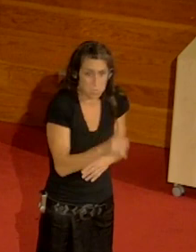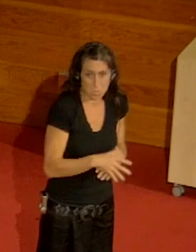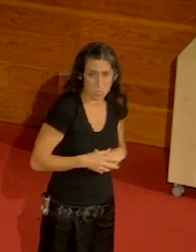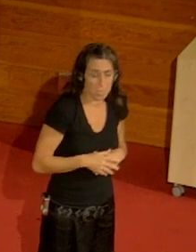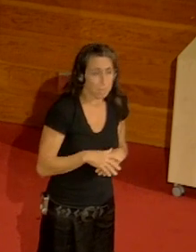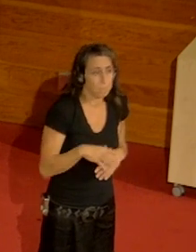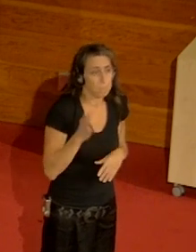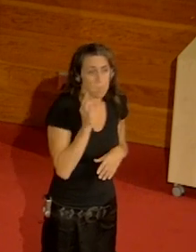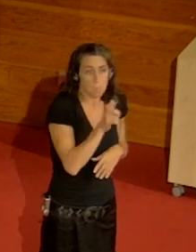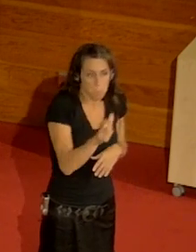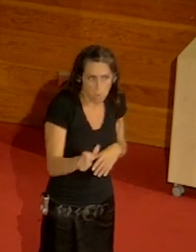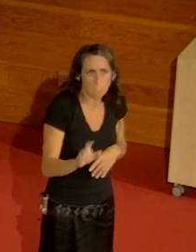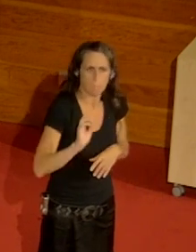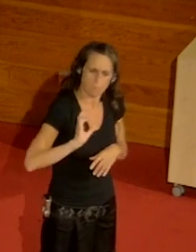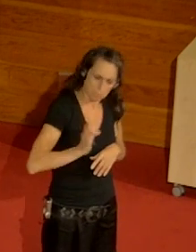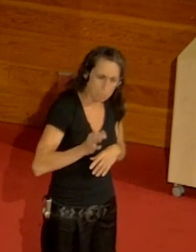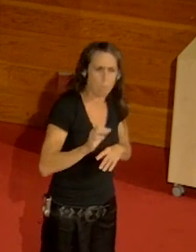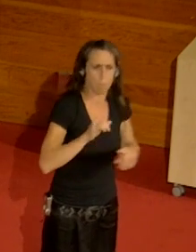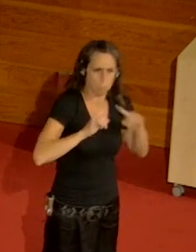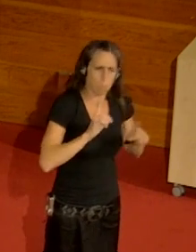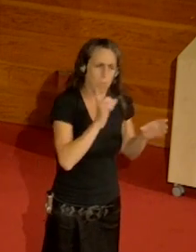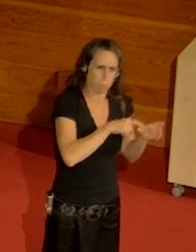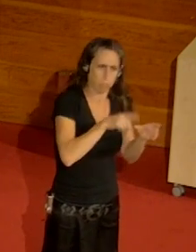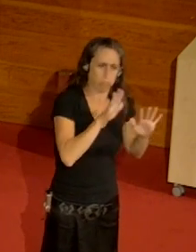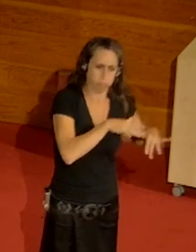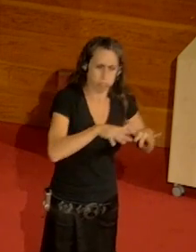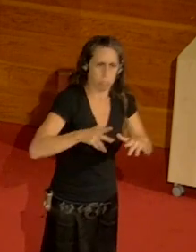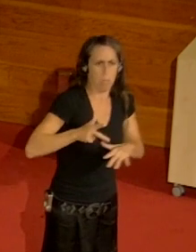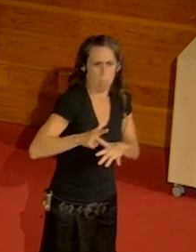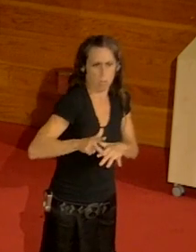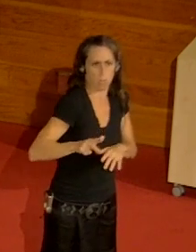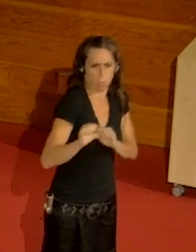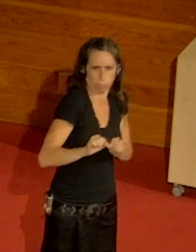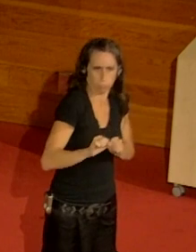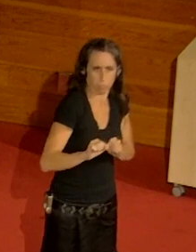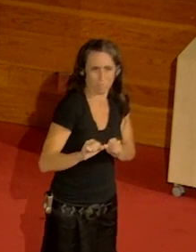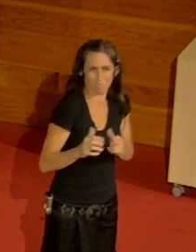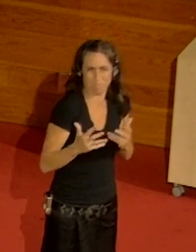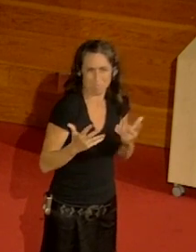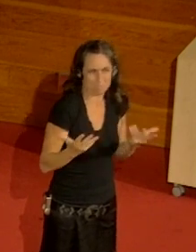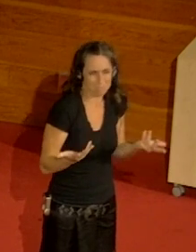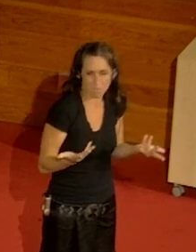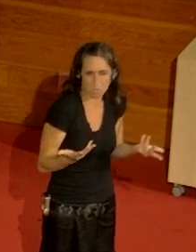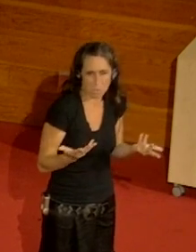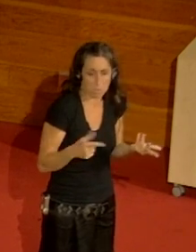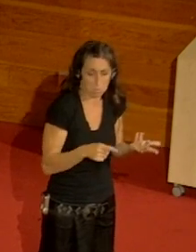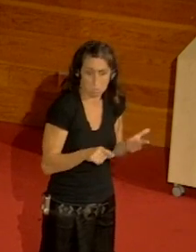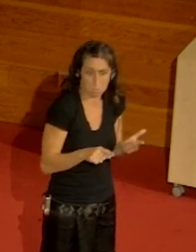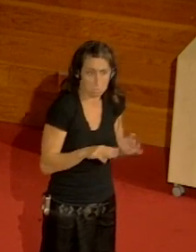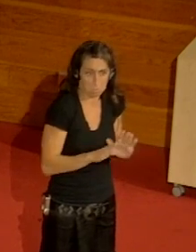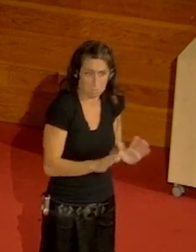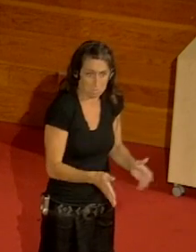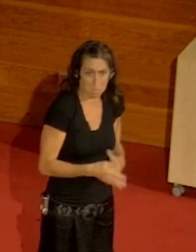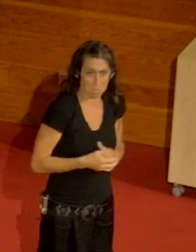las protestas que sí que están saliendo las calles para luchar con sus derechos No no es